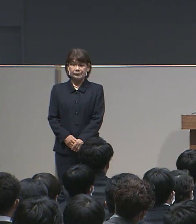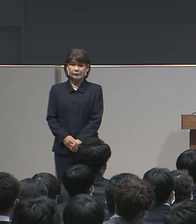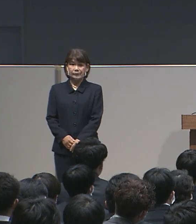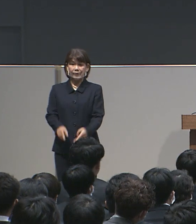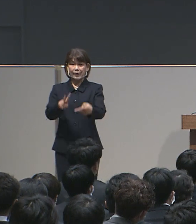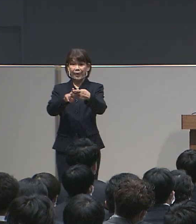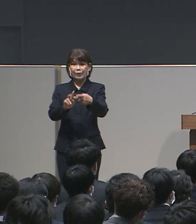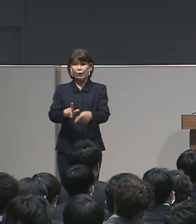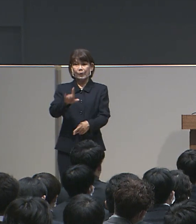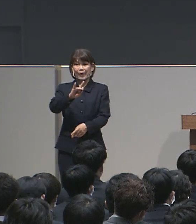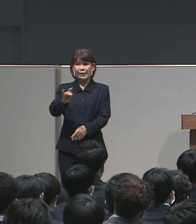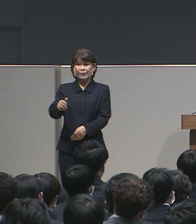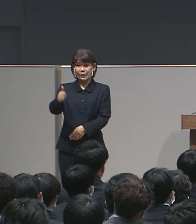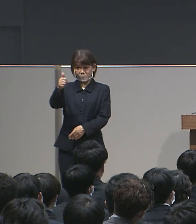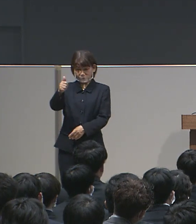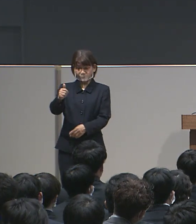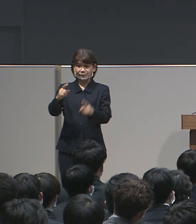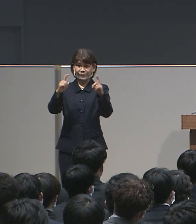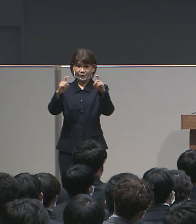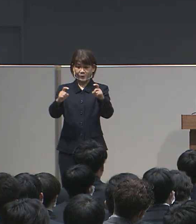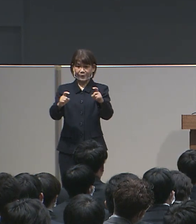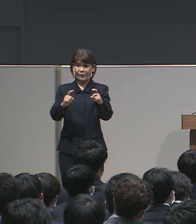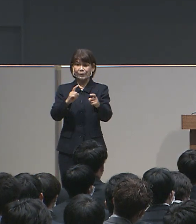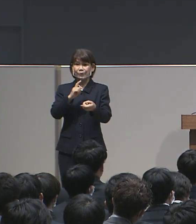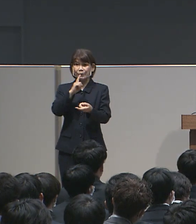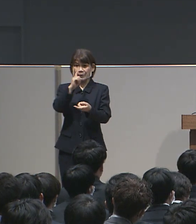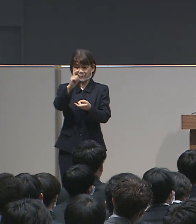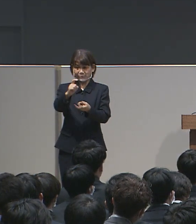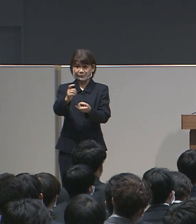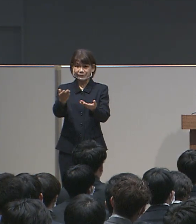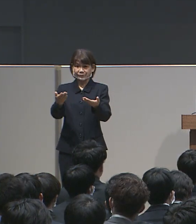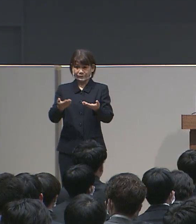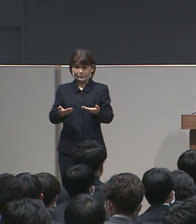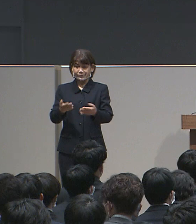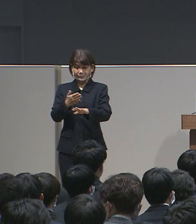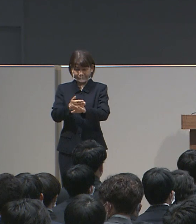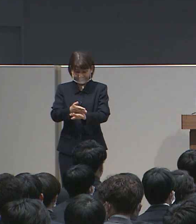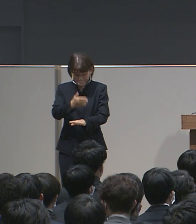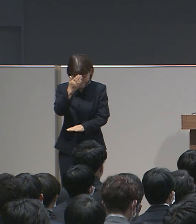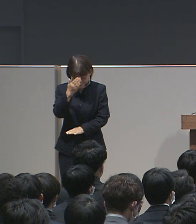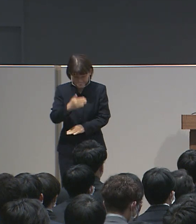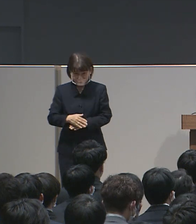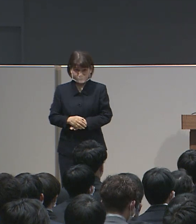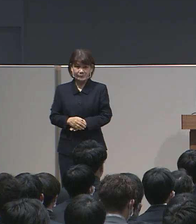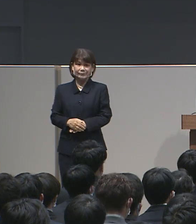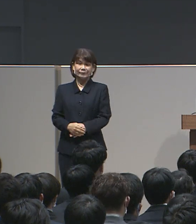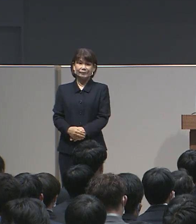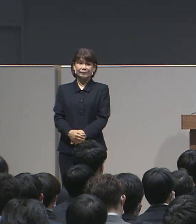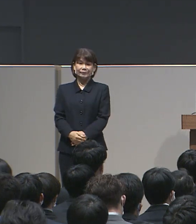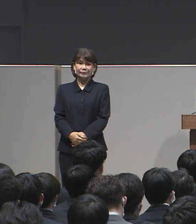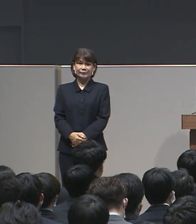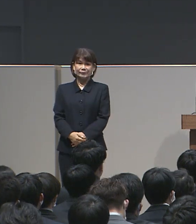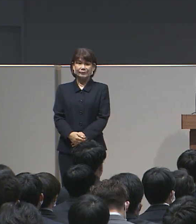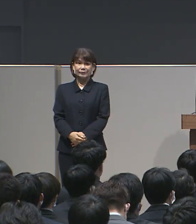井上議長様からのお祝いの言葉でしたありがとうございました